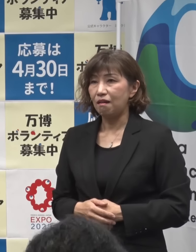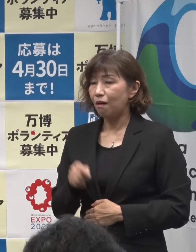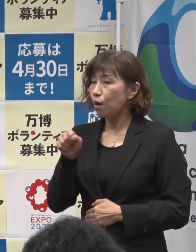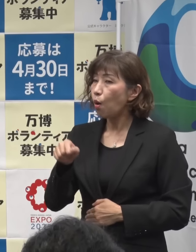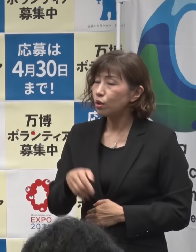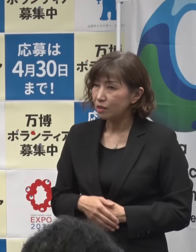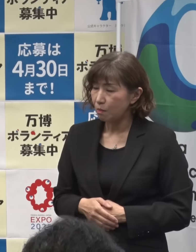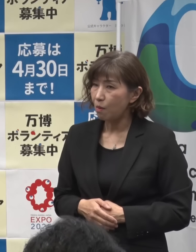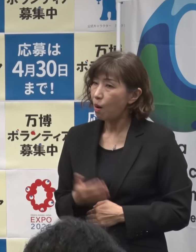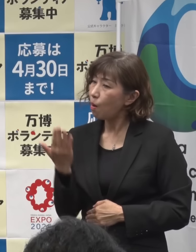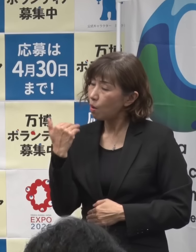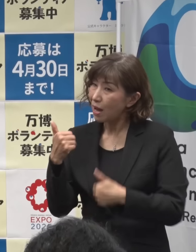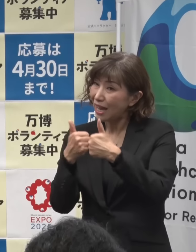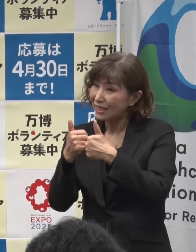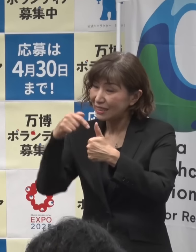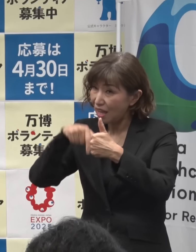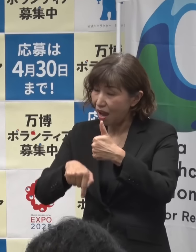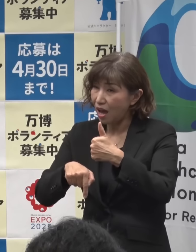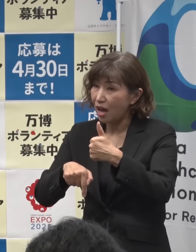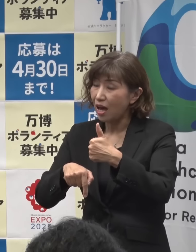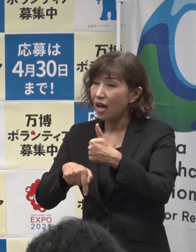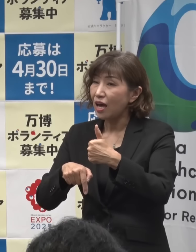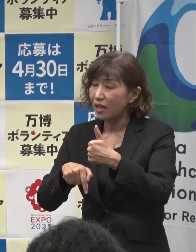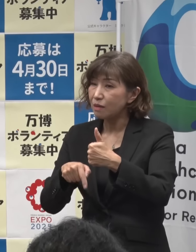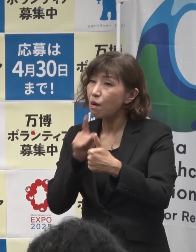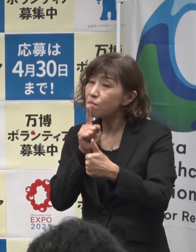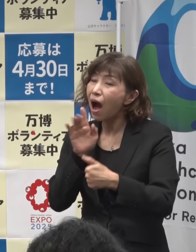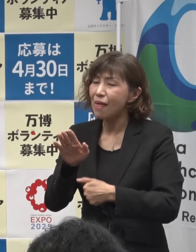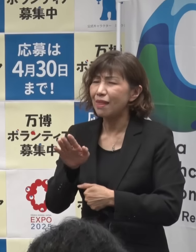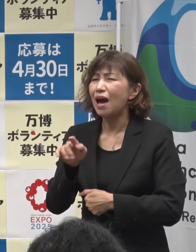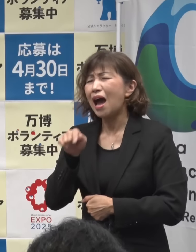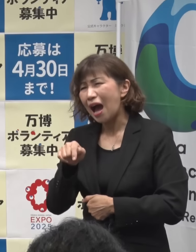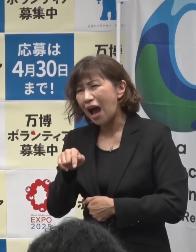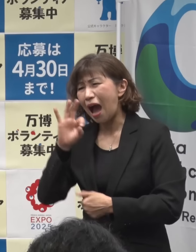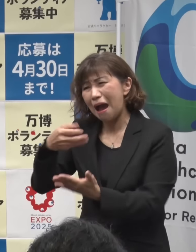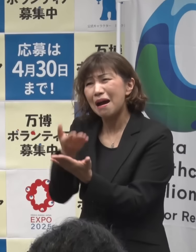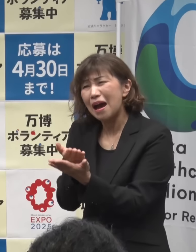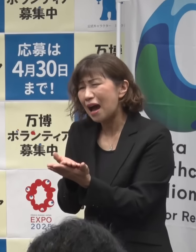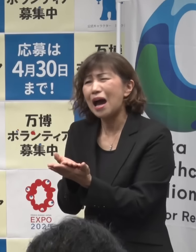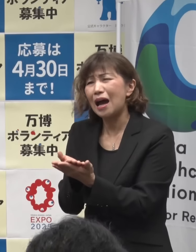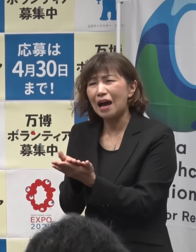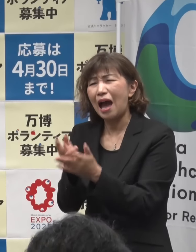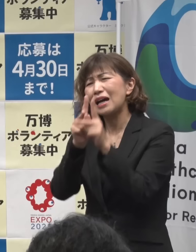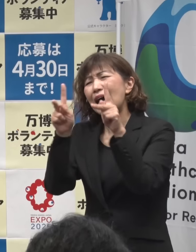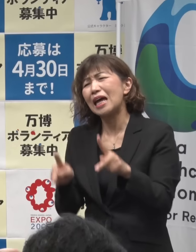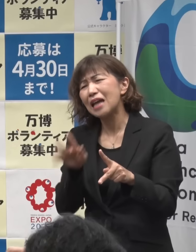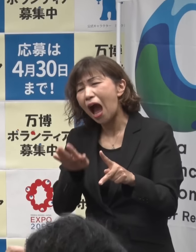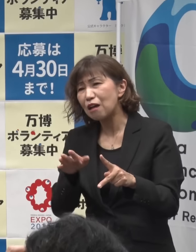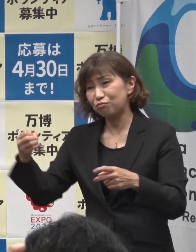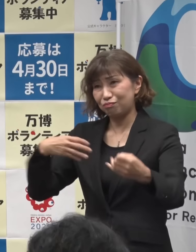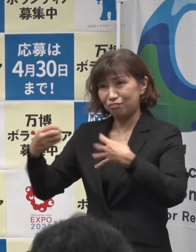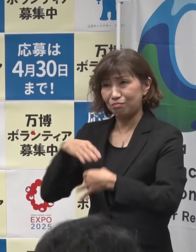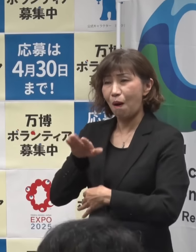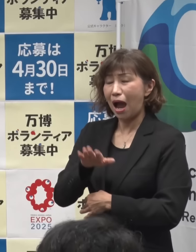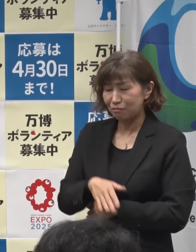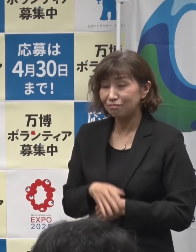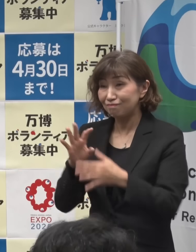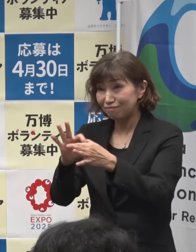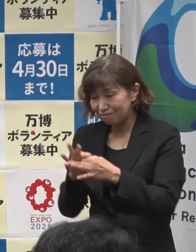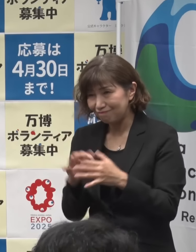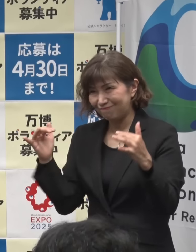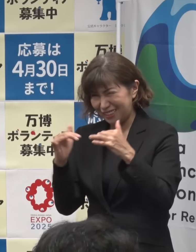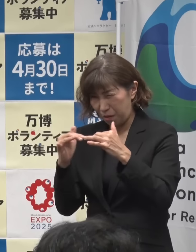やはりその先日の会議の通りこれは課題が多くあるんじゃないかという指摘はもうその通りだと思いますし、だからこそ僕は議論を深めていくべき